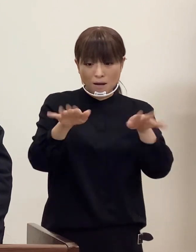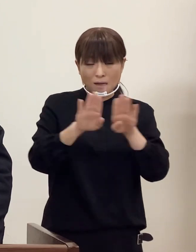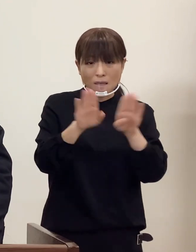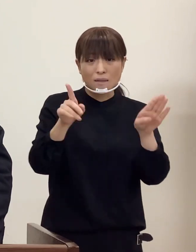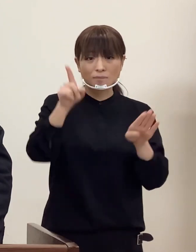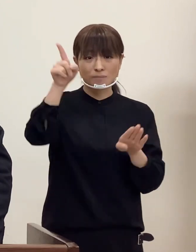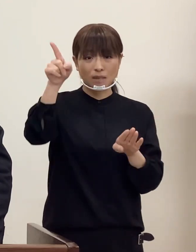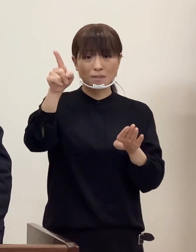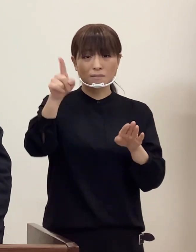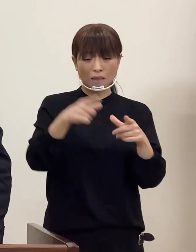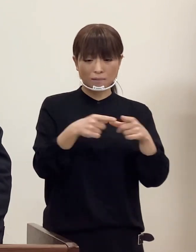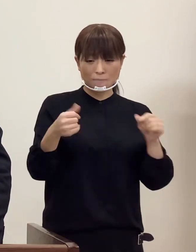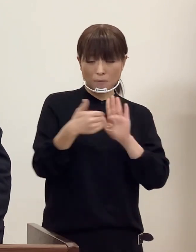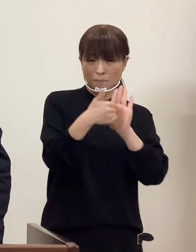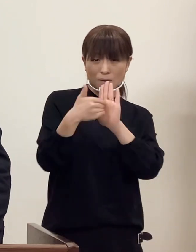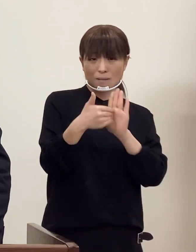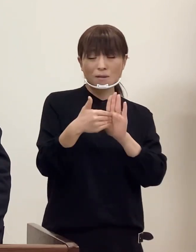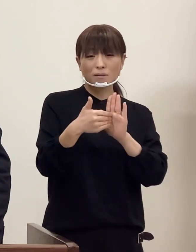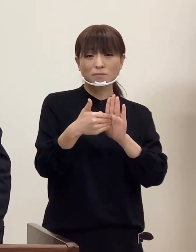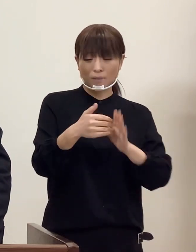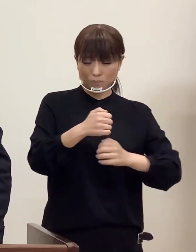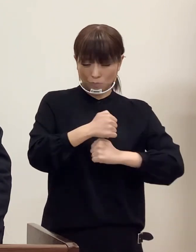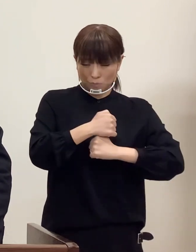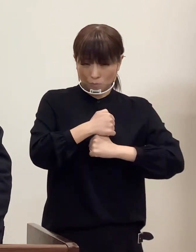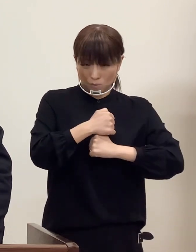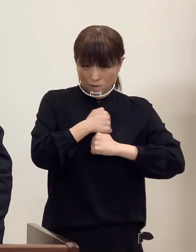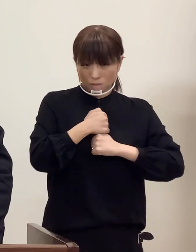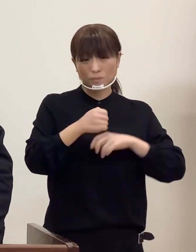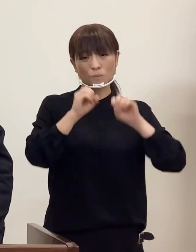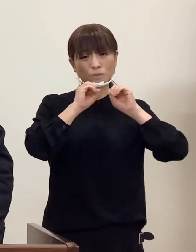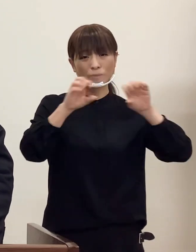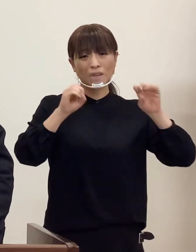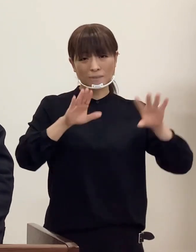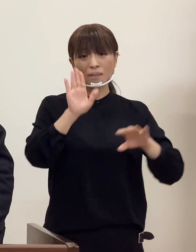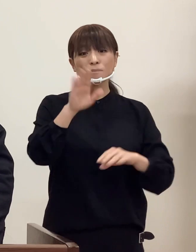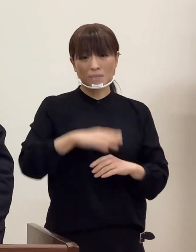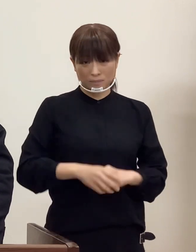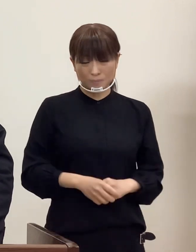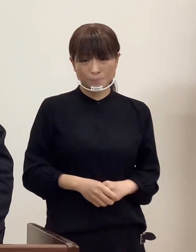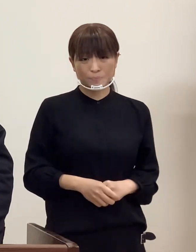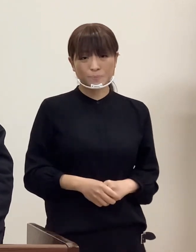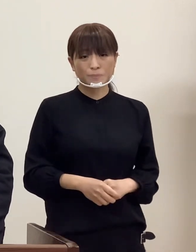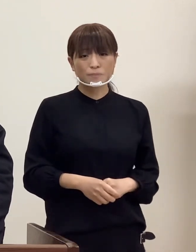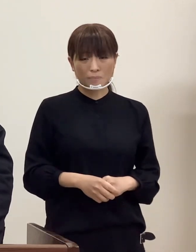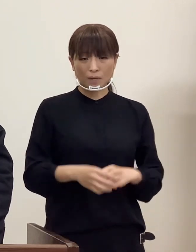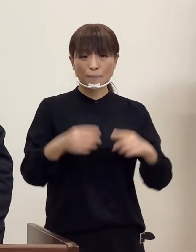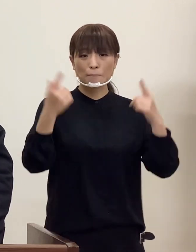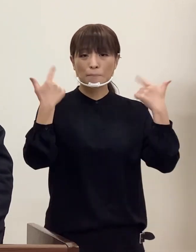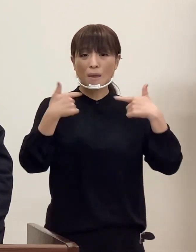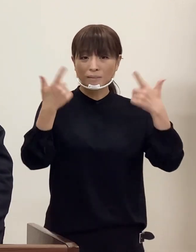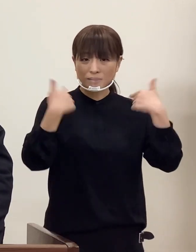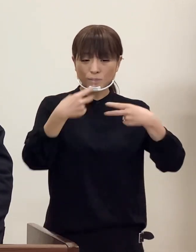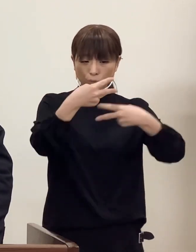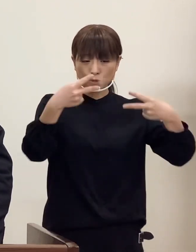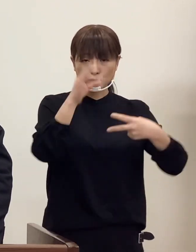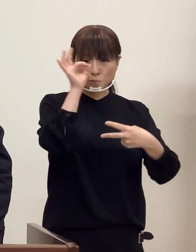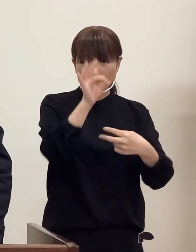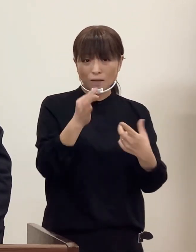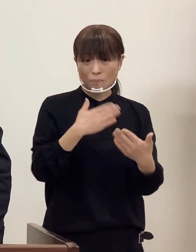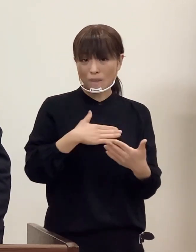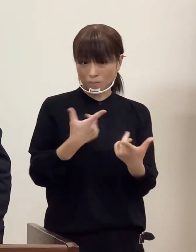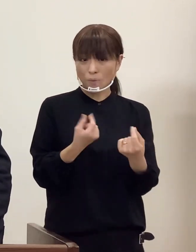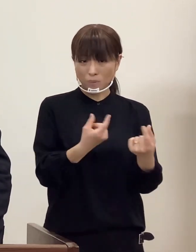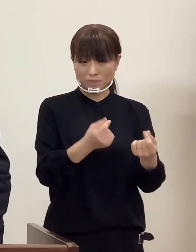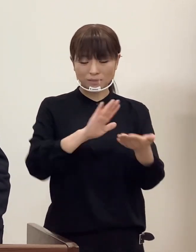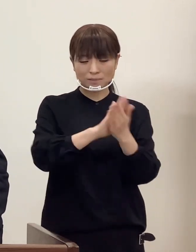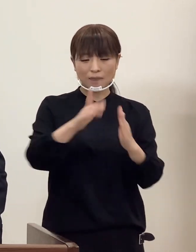、国は引き続き最大限の警戒を呼びかけております。連日の報道の通り、県